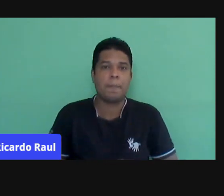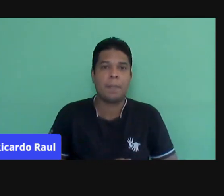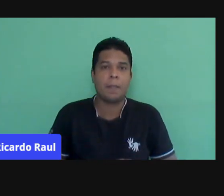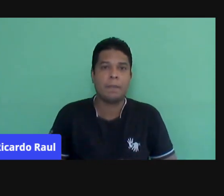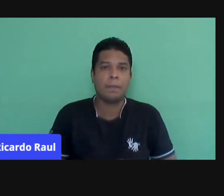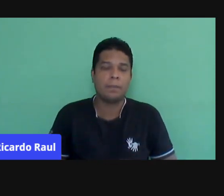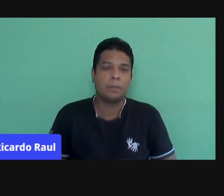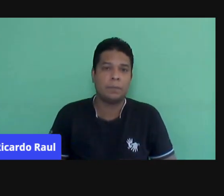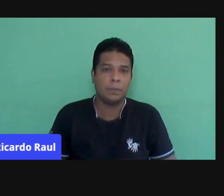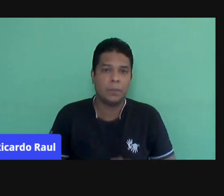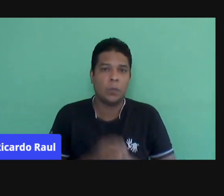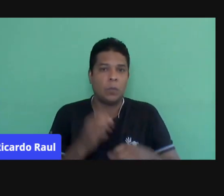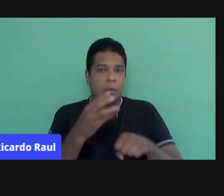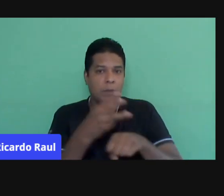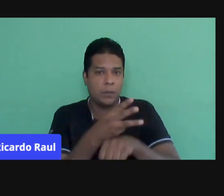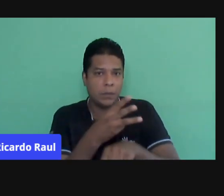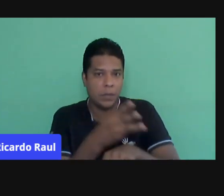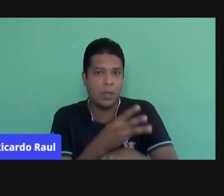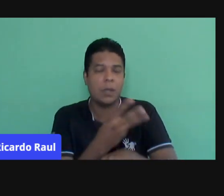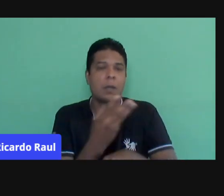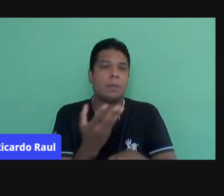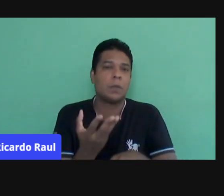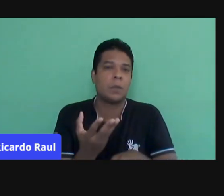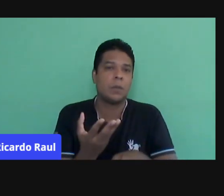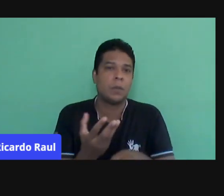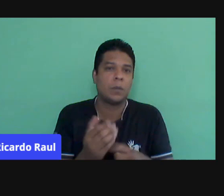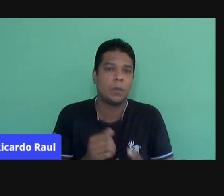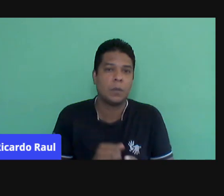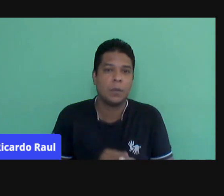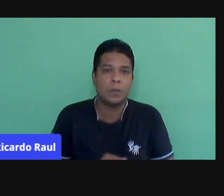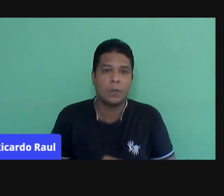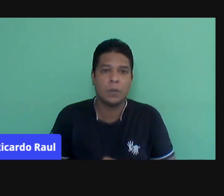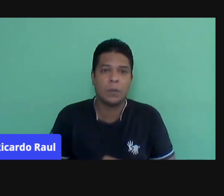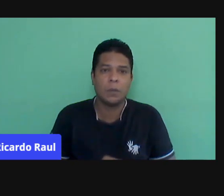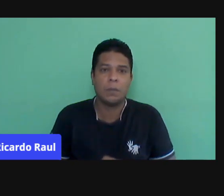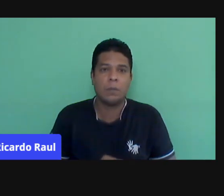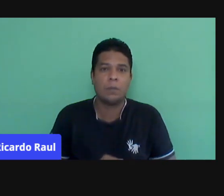ele WhatsApp, né? Seja ele